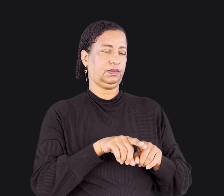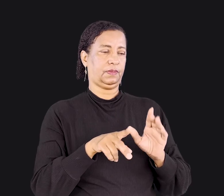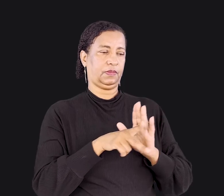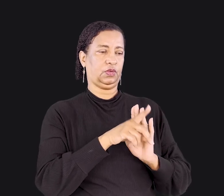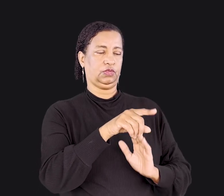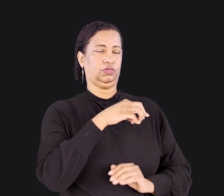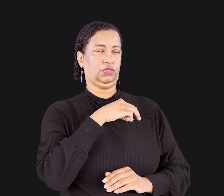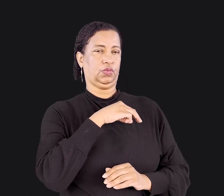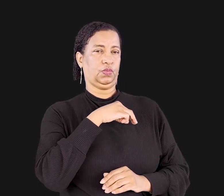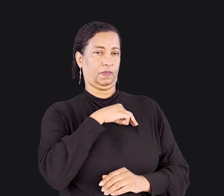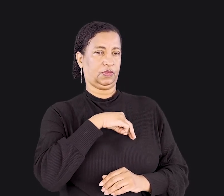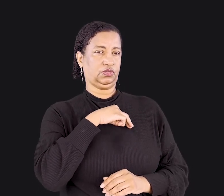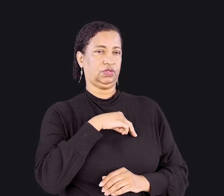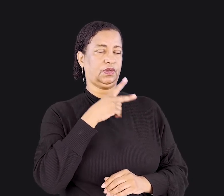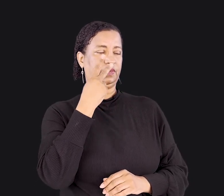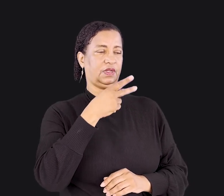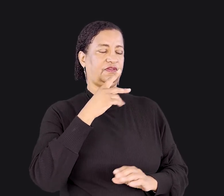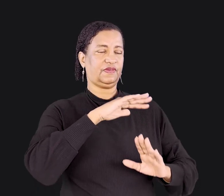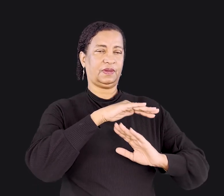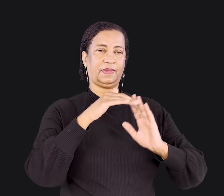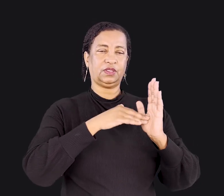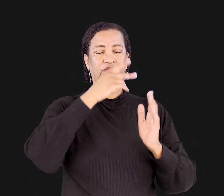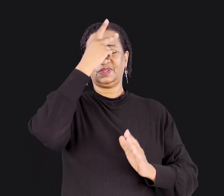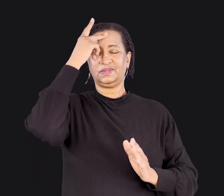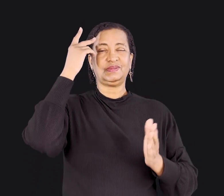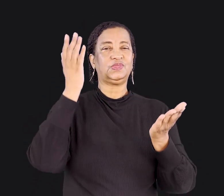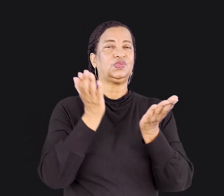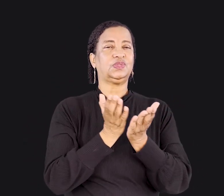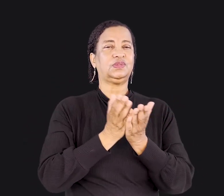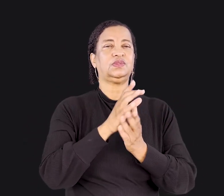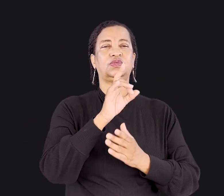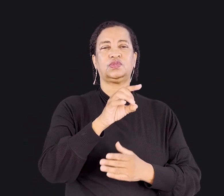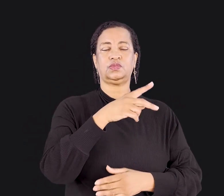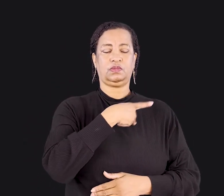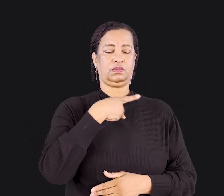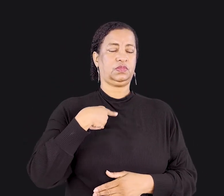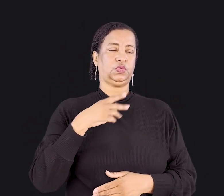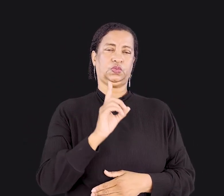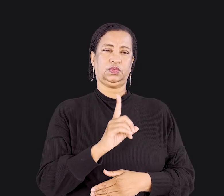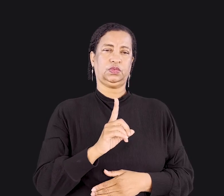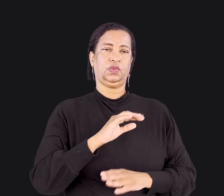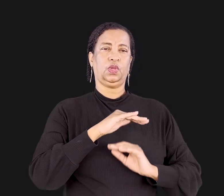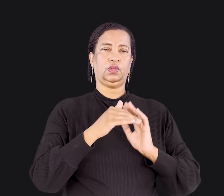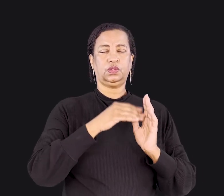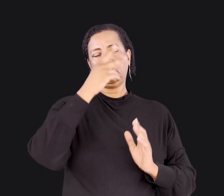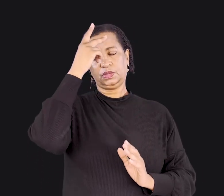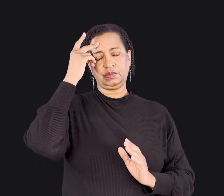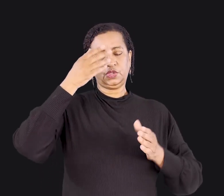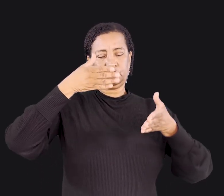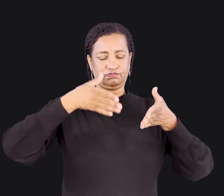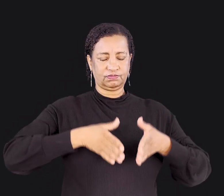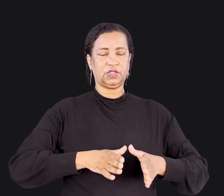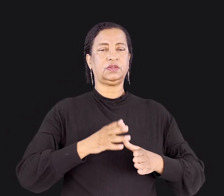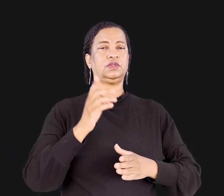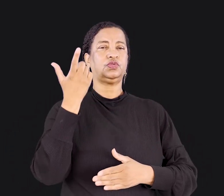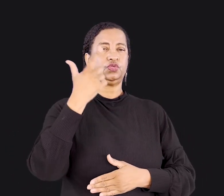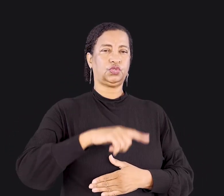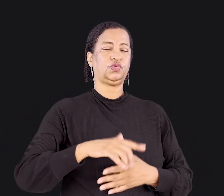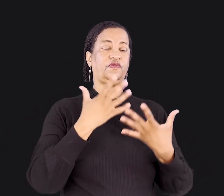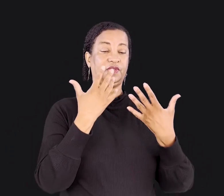ministério, ele estava falando para todos os crentes, não apenas para os pastores. Toda pessoa que é nascida de novo, que é salva